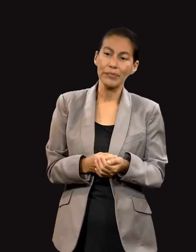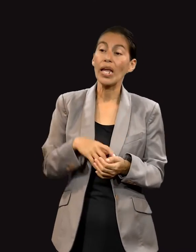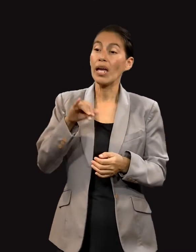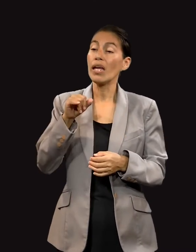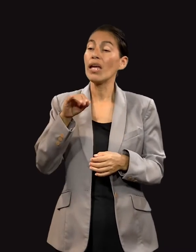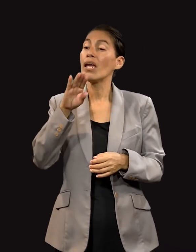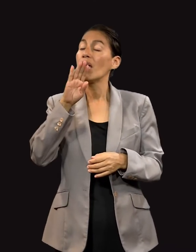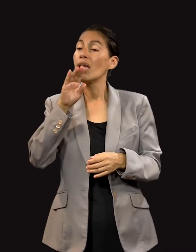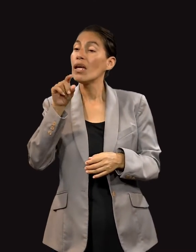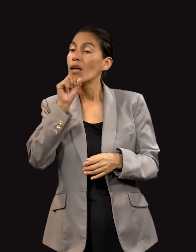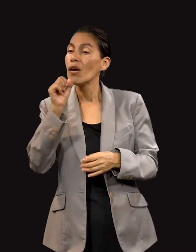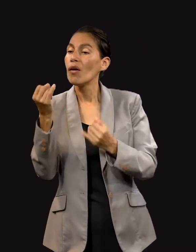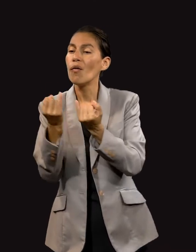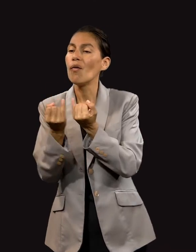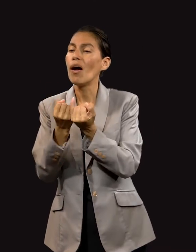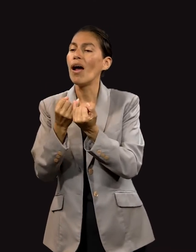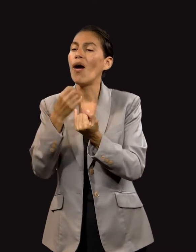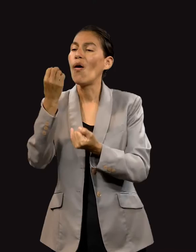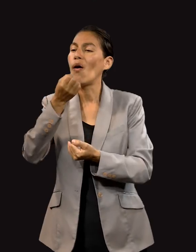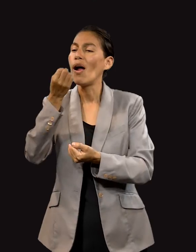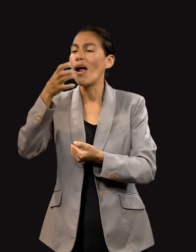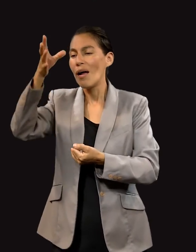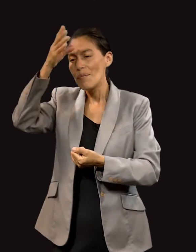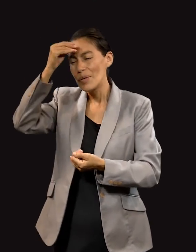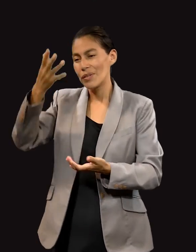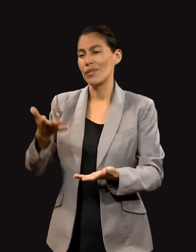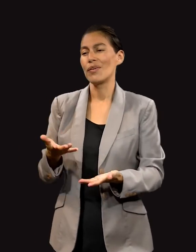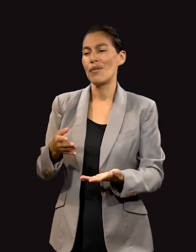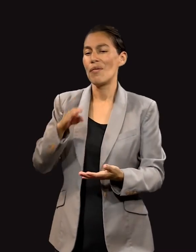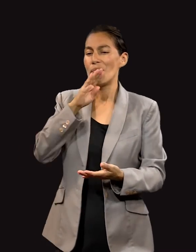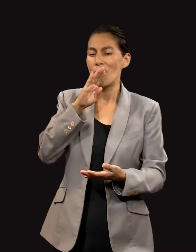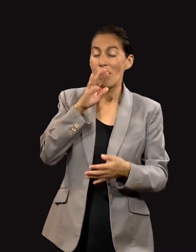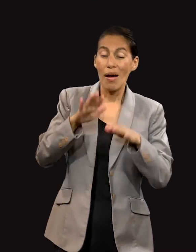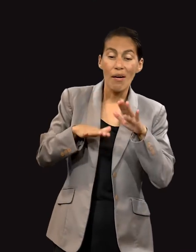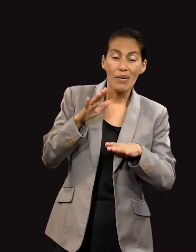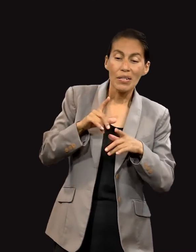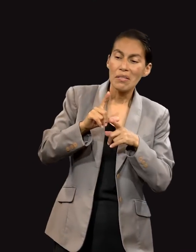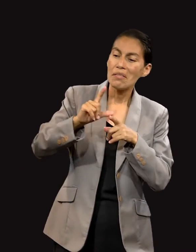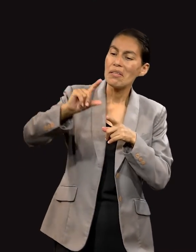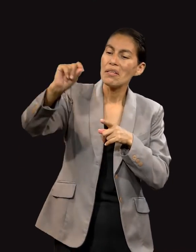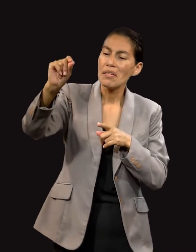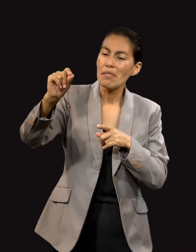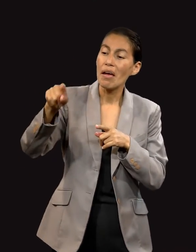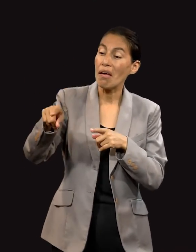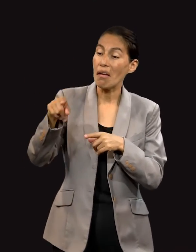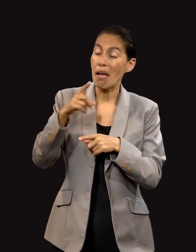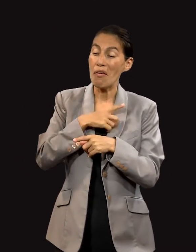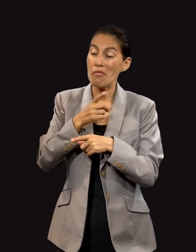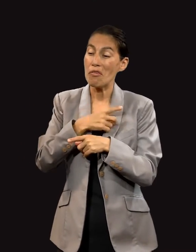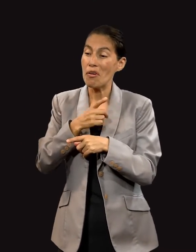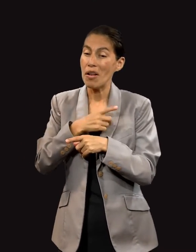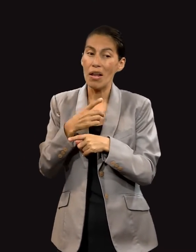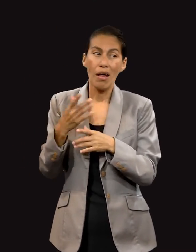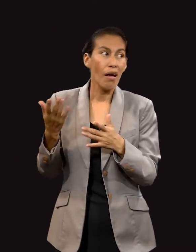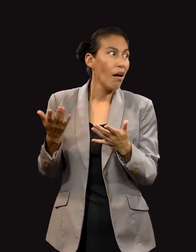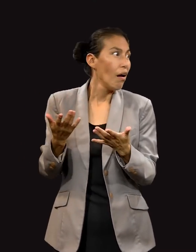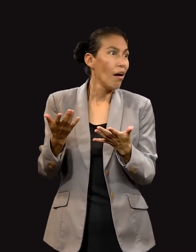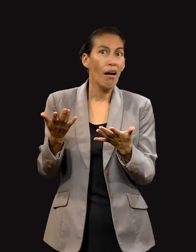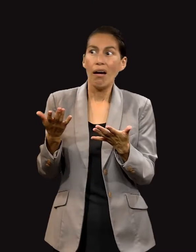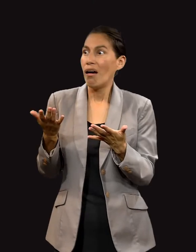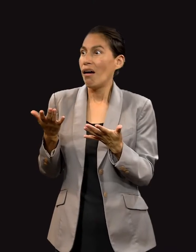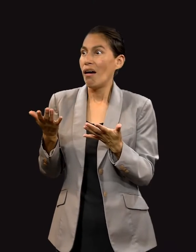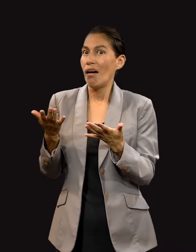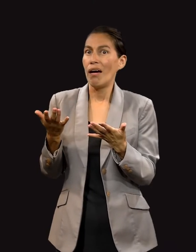orar, porque cuando mi mamá se iba y a veces la tenía que dejar sola y no llegaba pronto, ella se ponía a orar y decía,